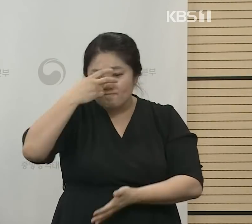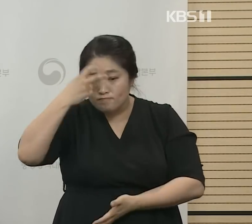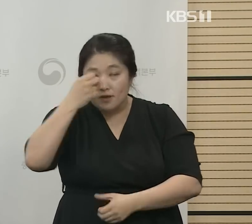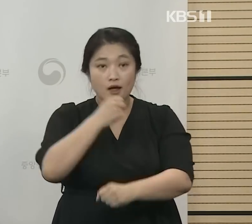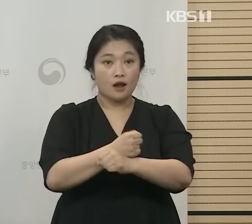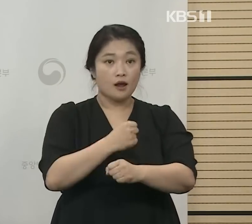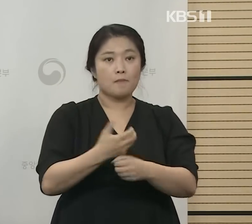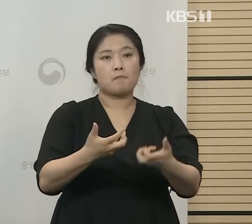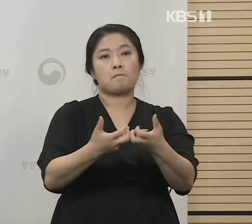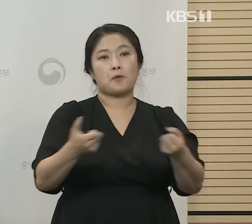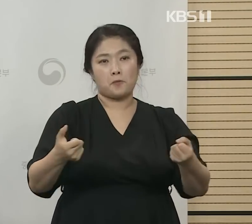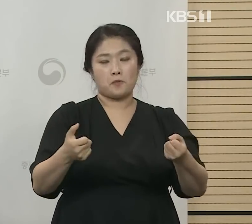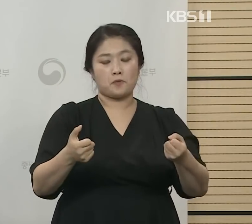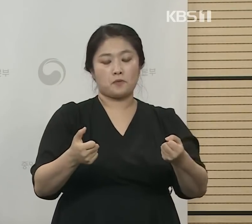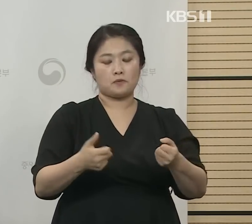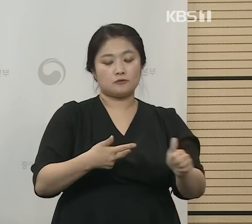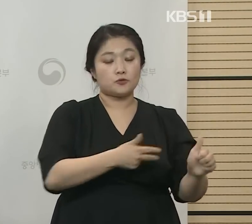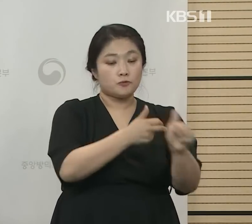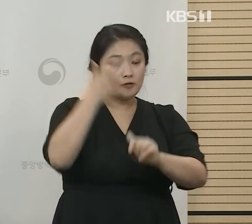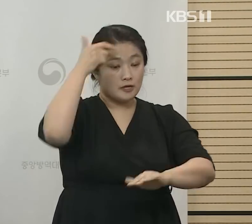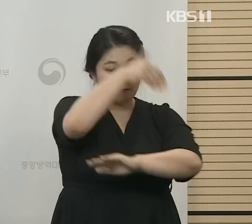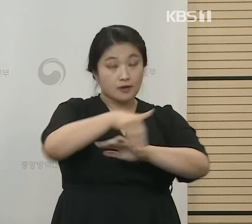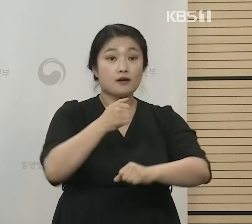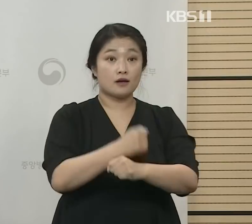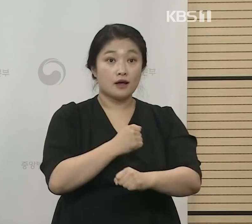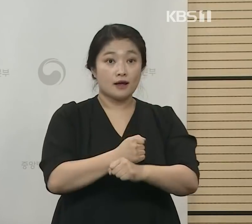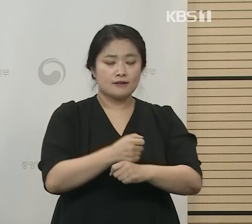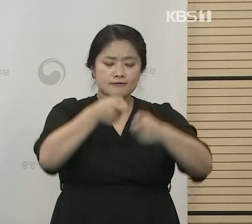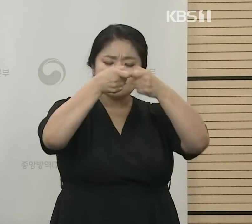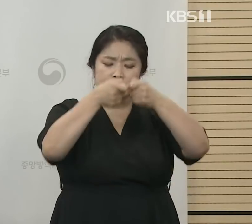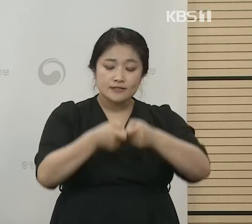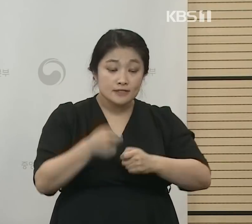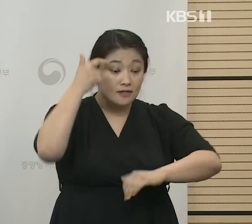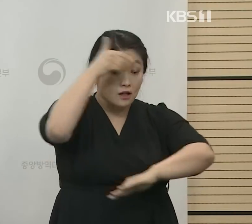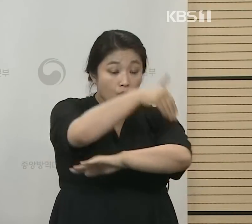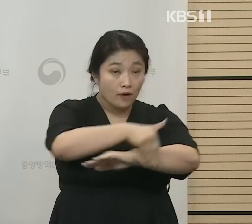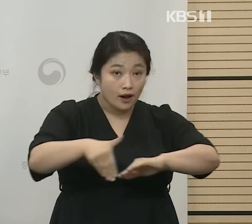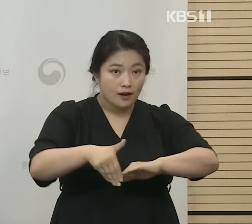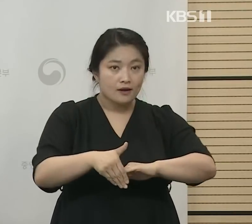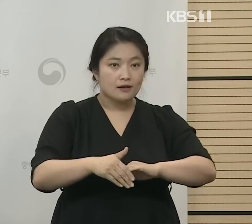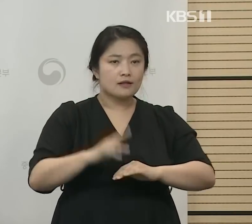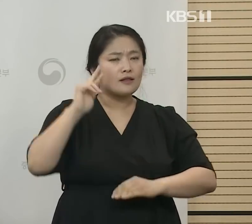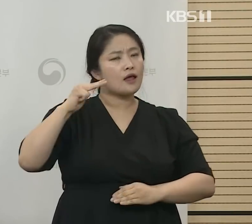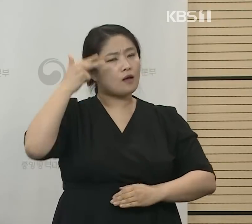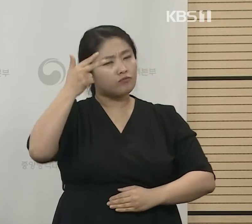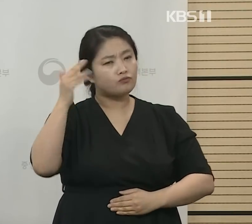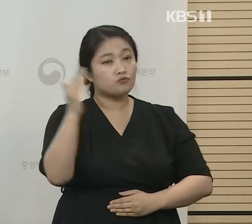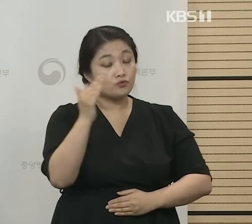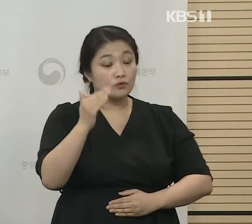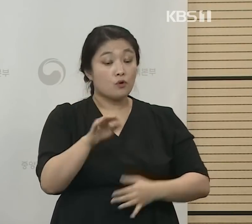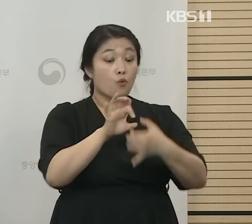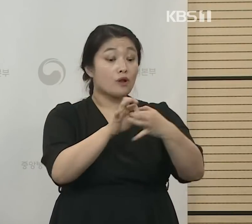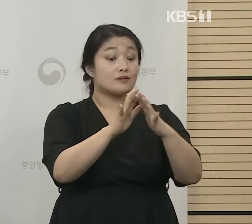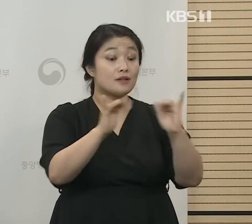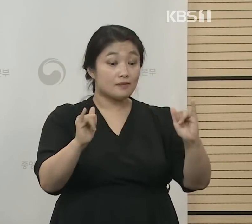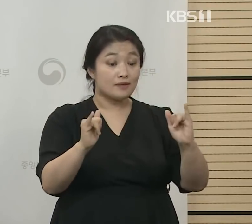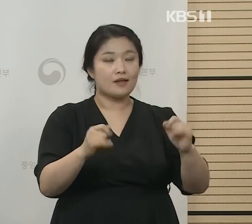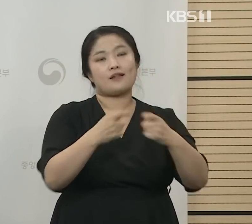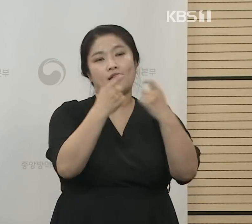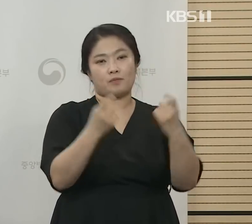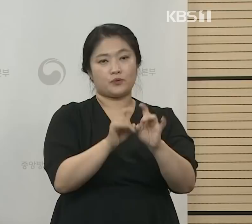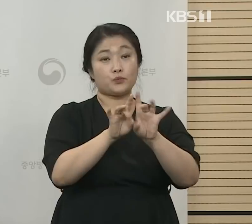집계하여 별도의 접종 계획을 수립하고 상세한 접종 계획은 다음 주 중에 대상자